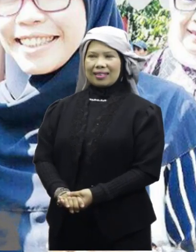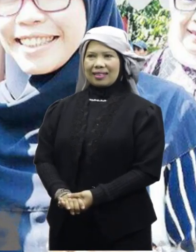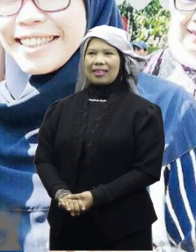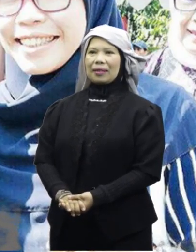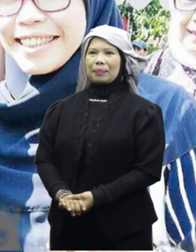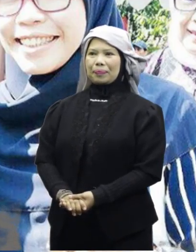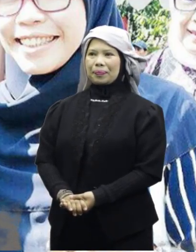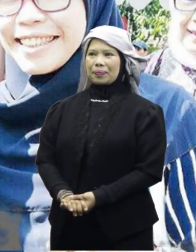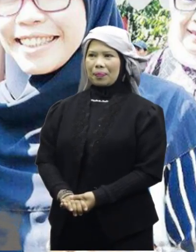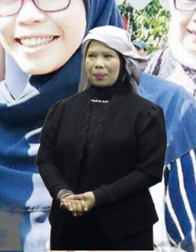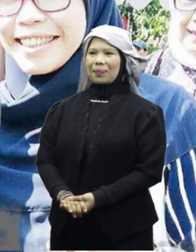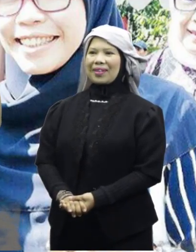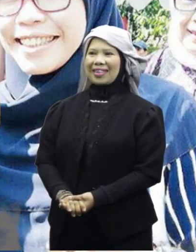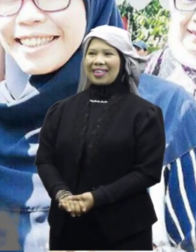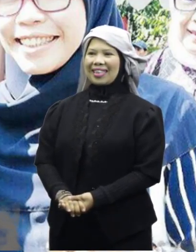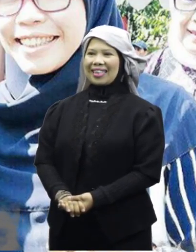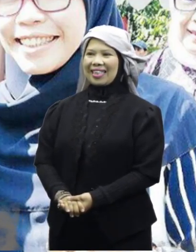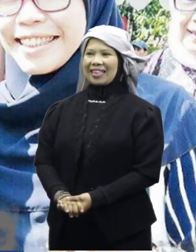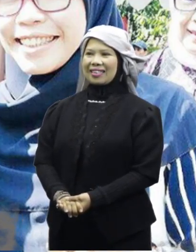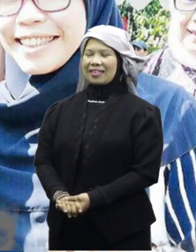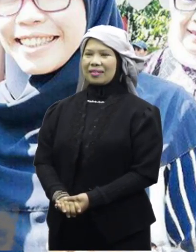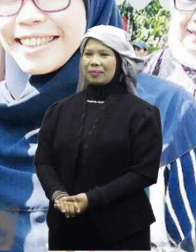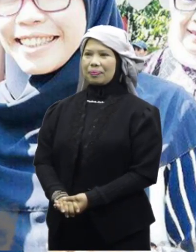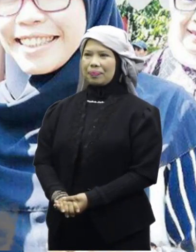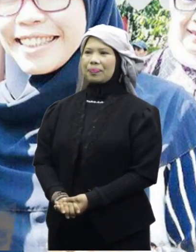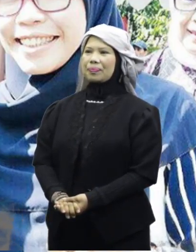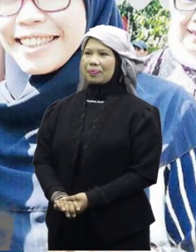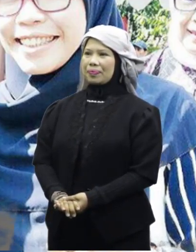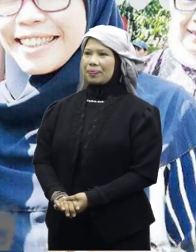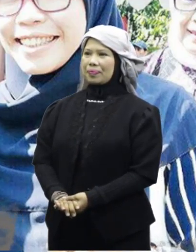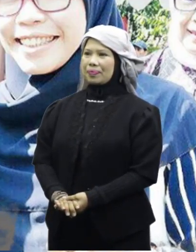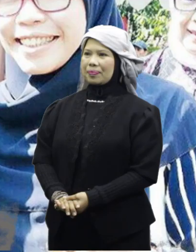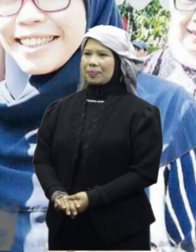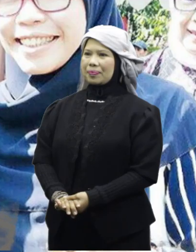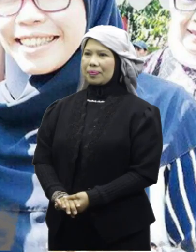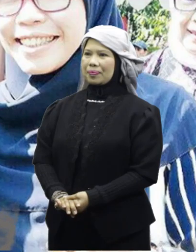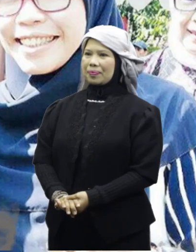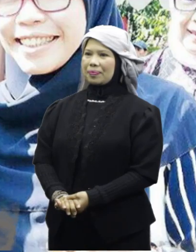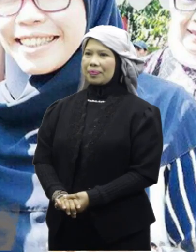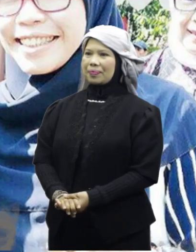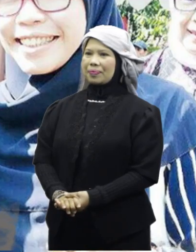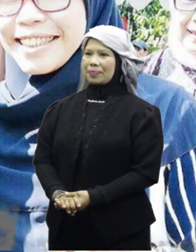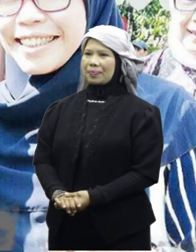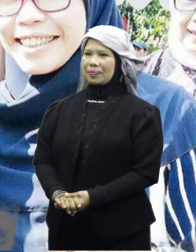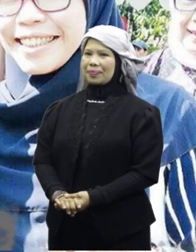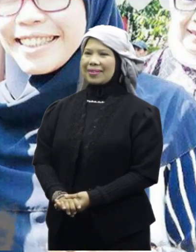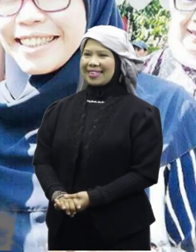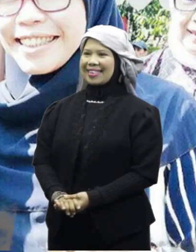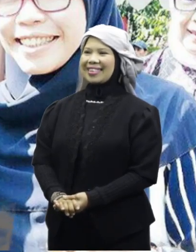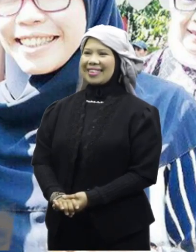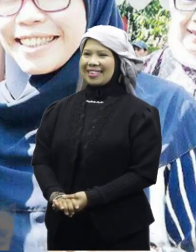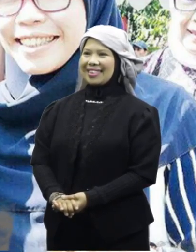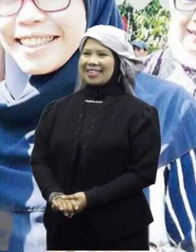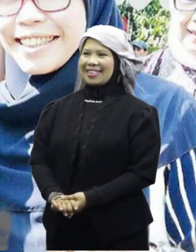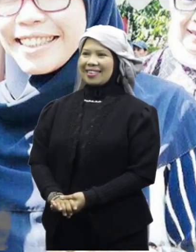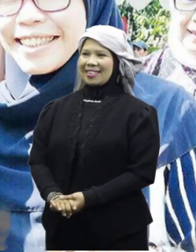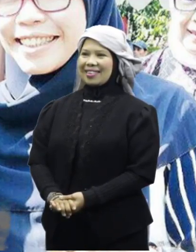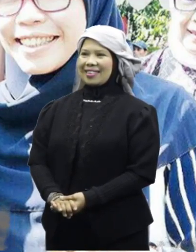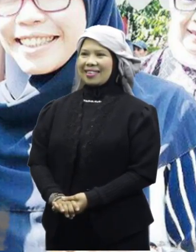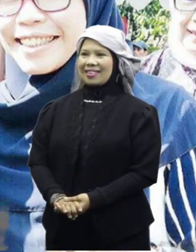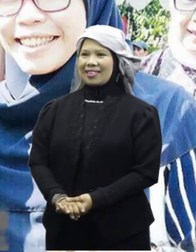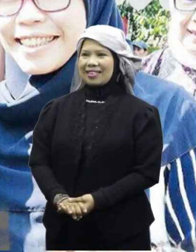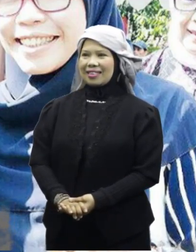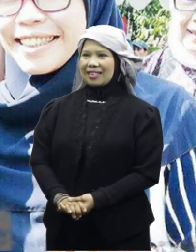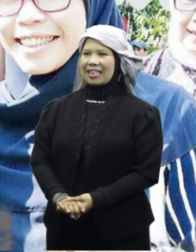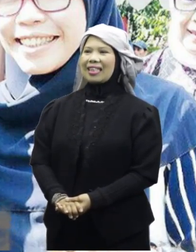mendistribusikan tangan dia dalam tanda kutip kepada orang lain. Kenapa? Orang diasumsikan hanya mencari dia. Tapi Teh Lilis